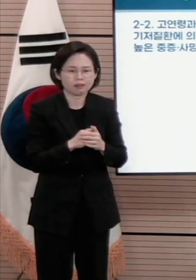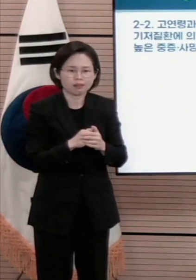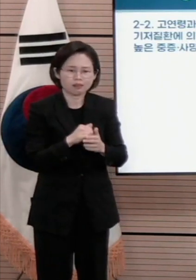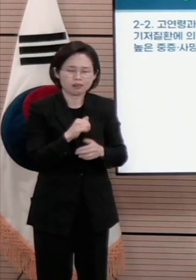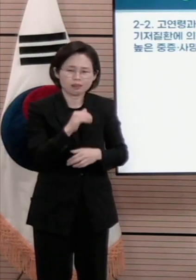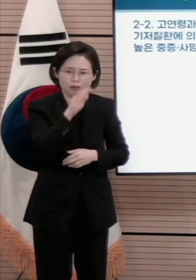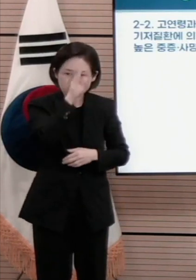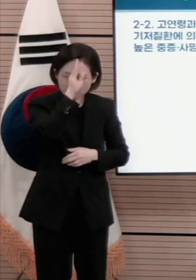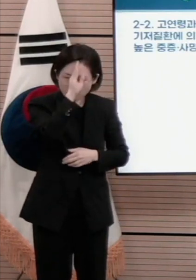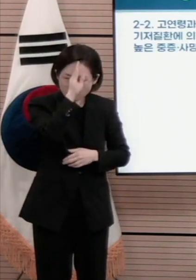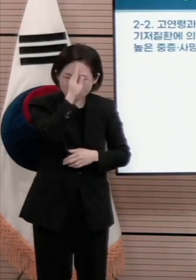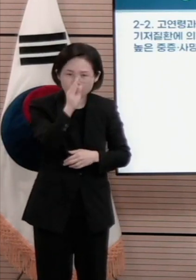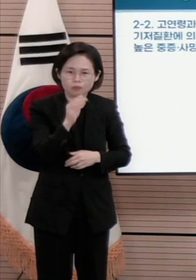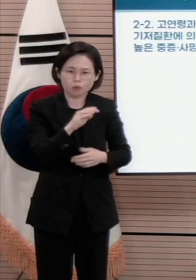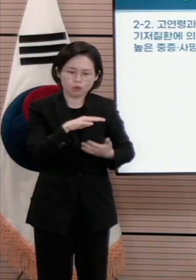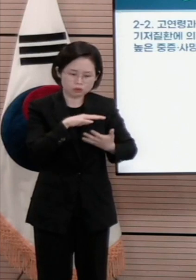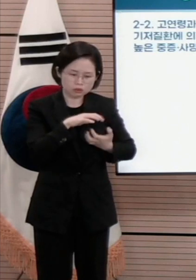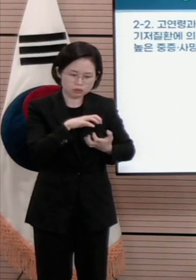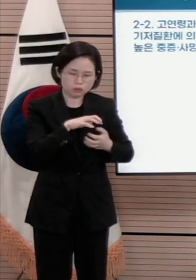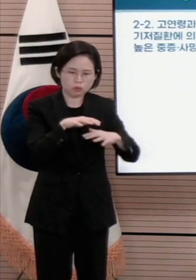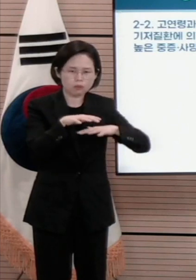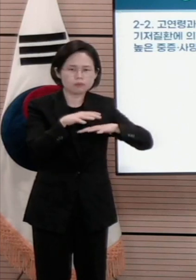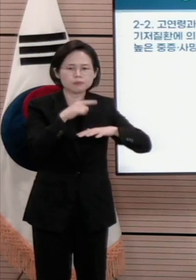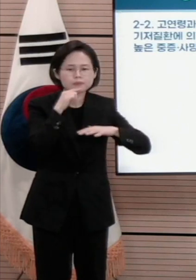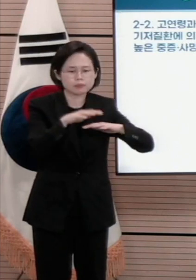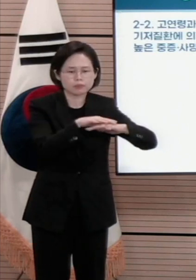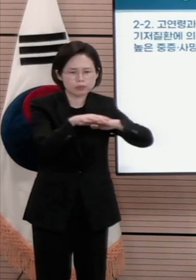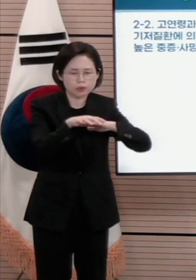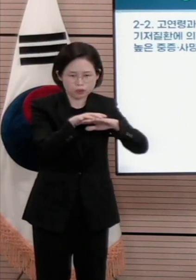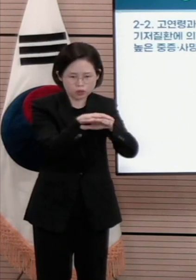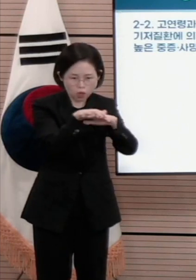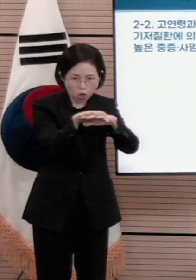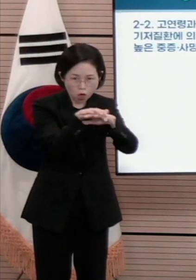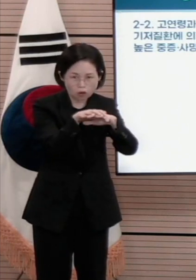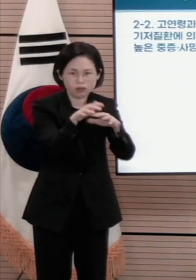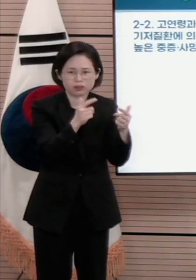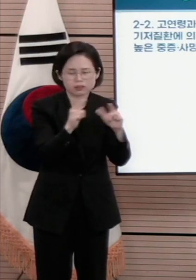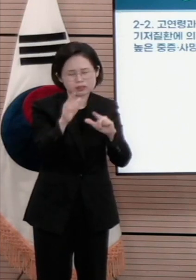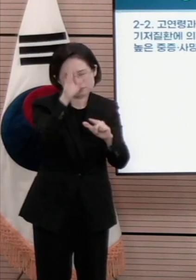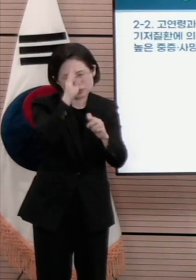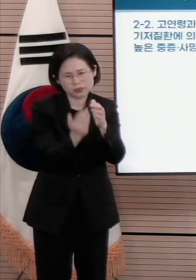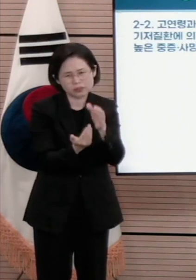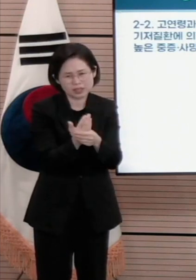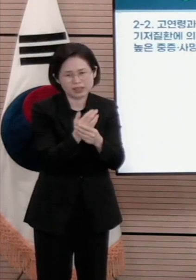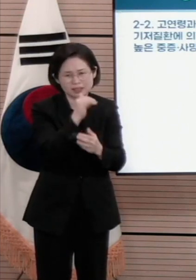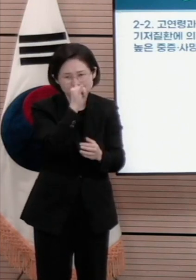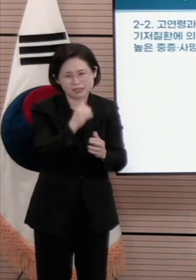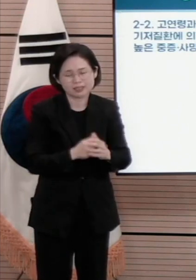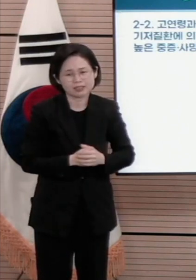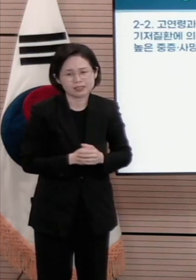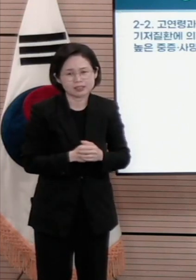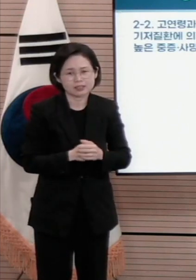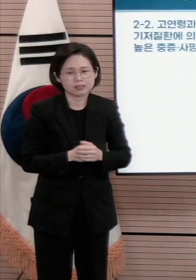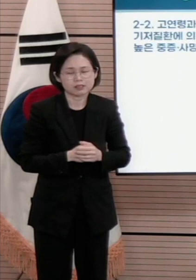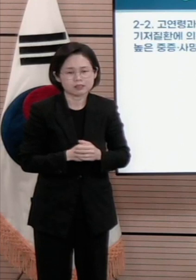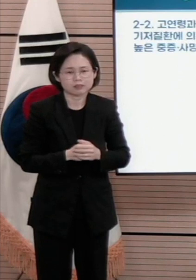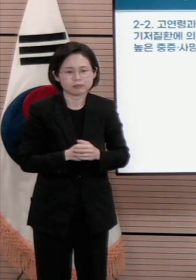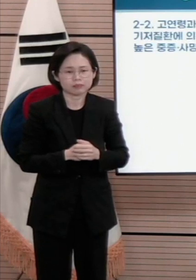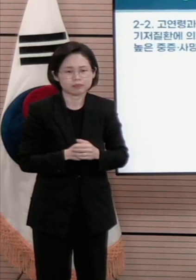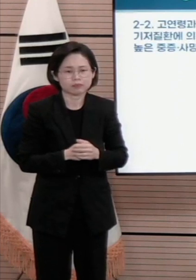기저질환이나 심내혈관 질환이 10% 정도 유병률을 보이고 있고 전체적으로 한